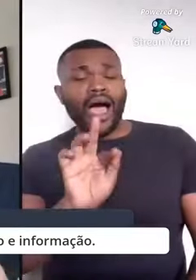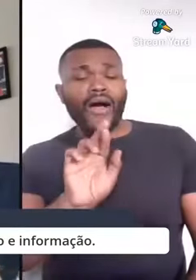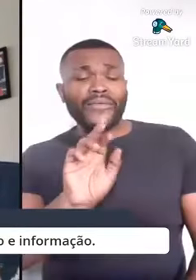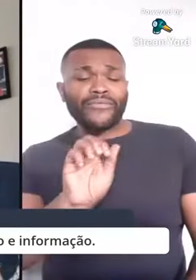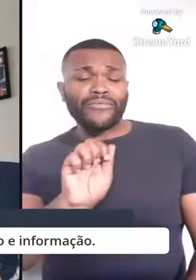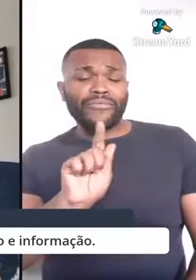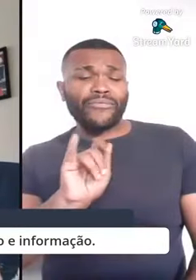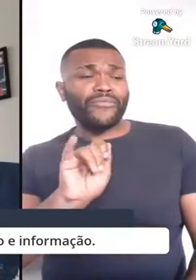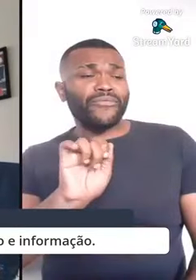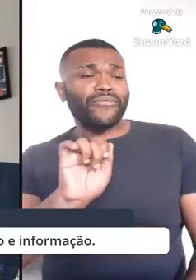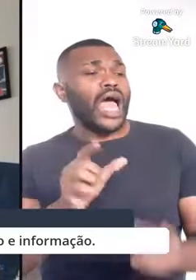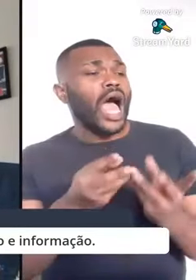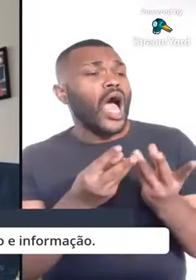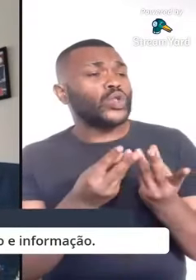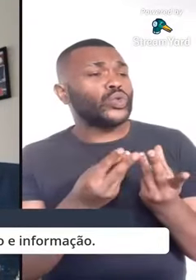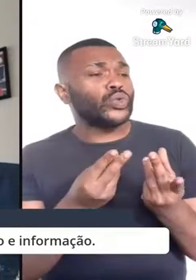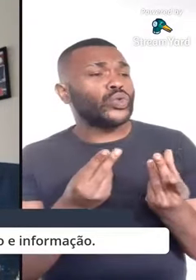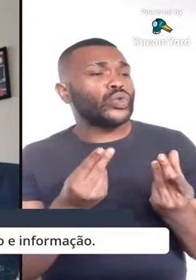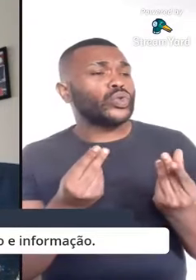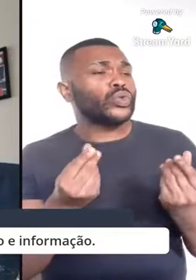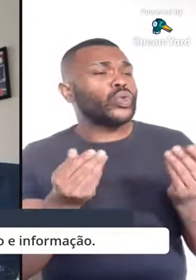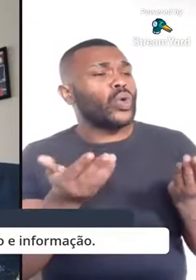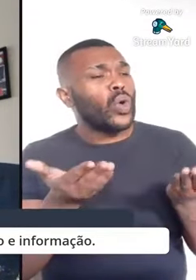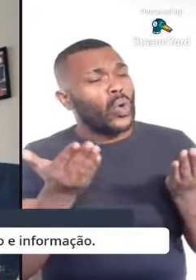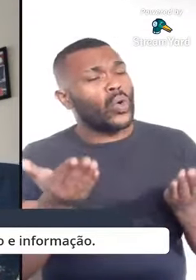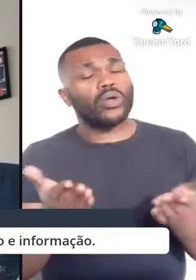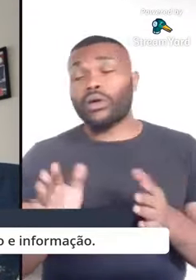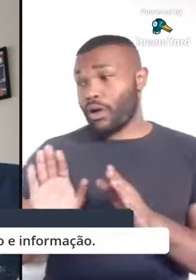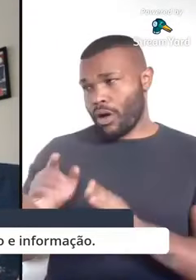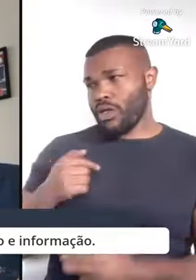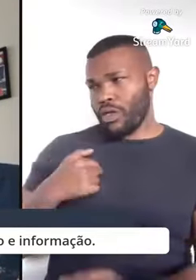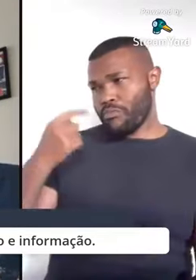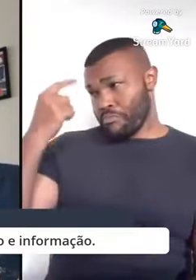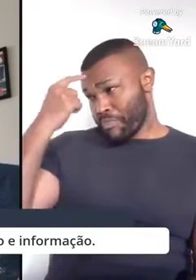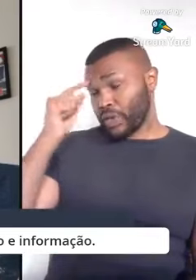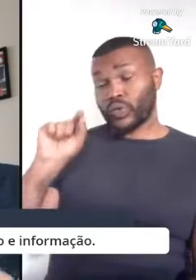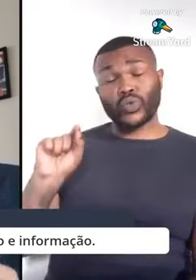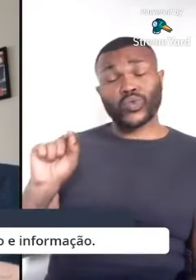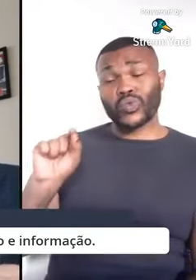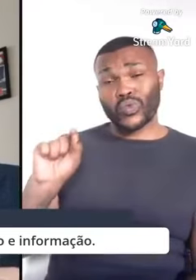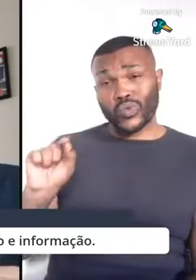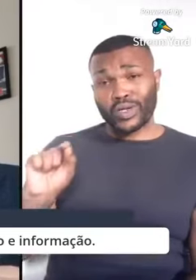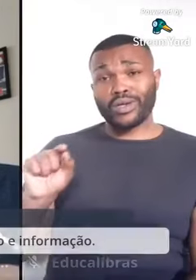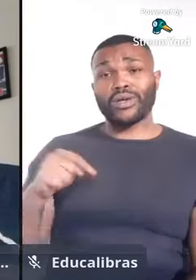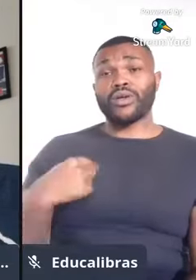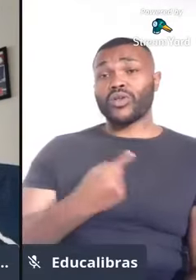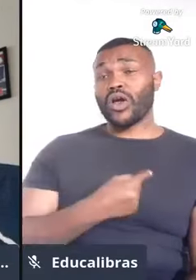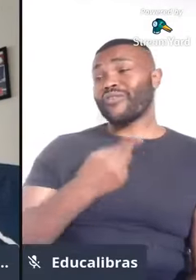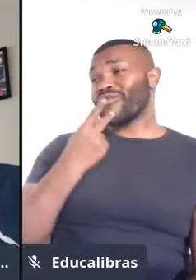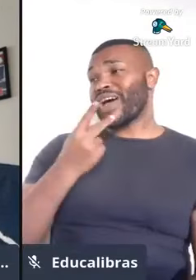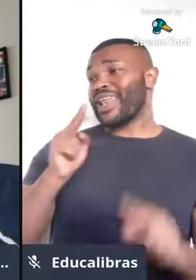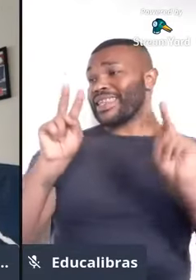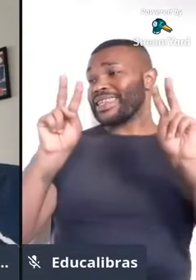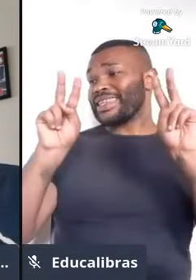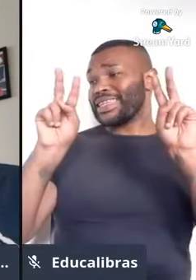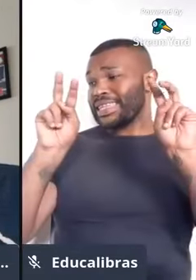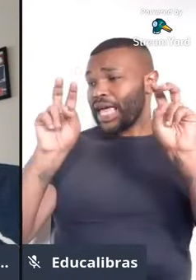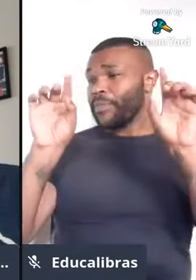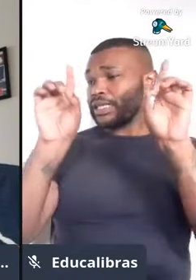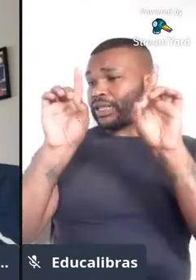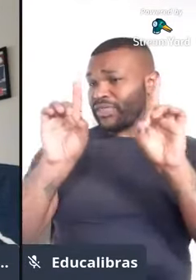Uma criatura... É que sabe o que eu acho? É que quando a gente fala em deficiência, na cabeça da maioria